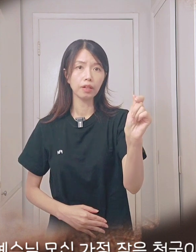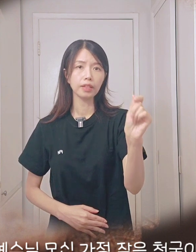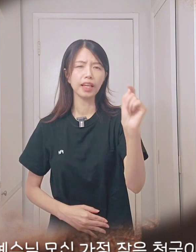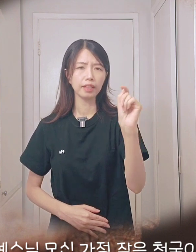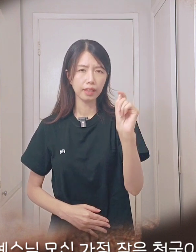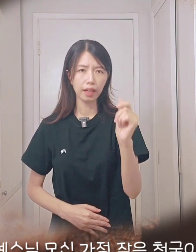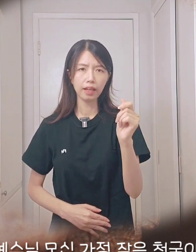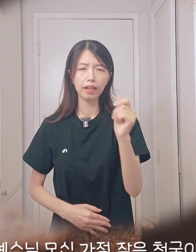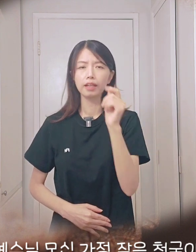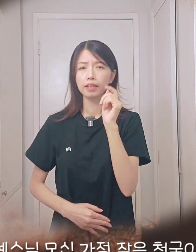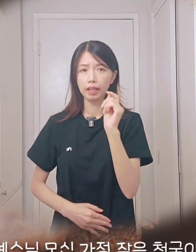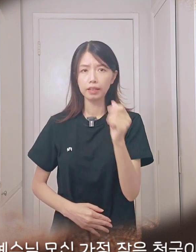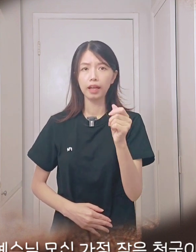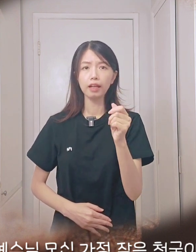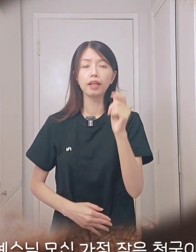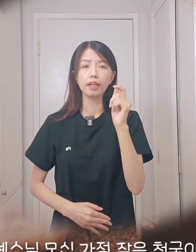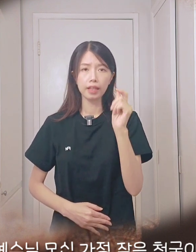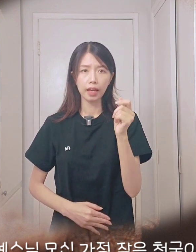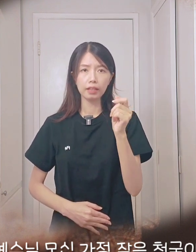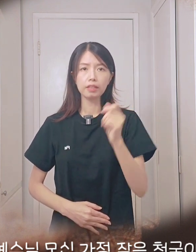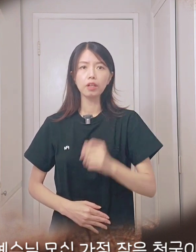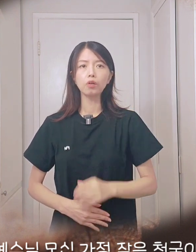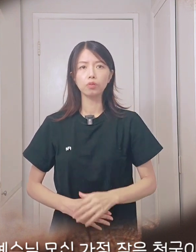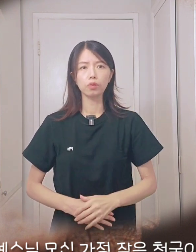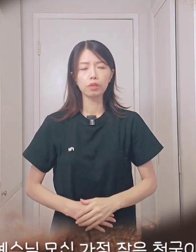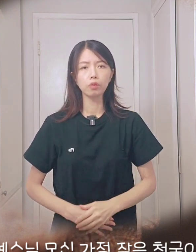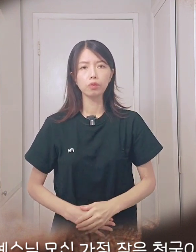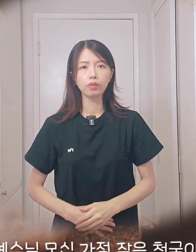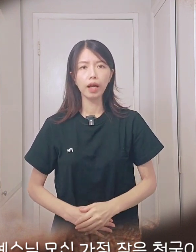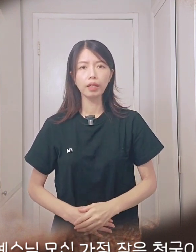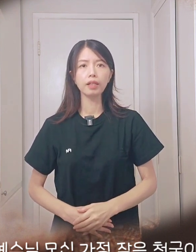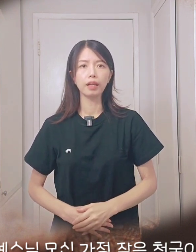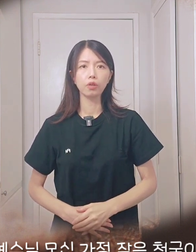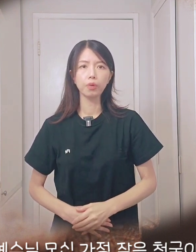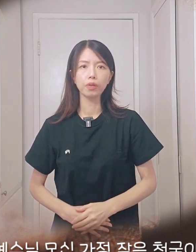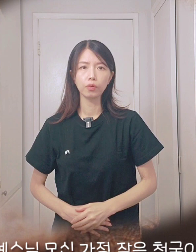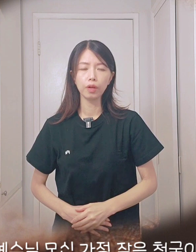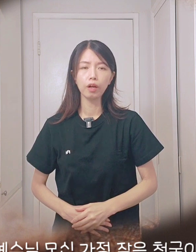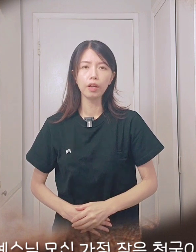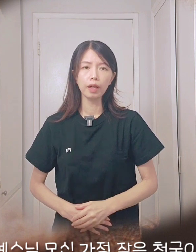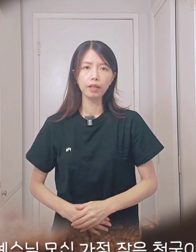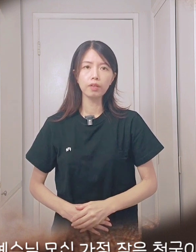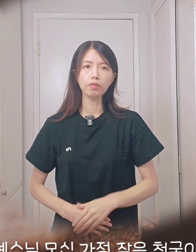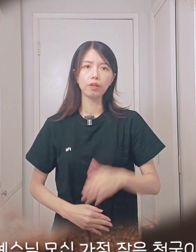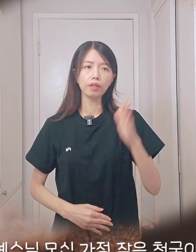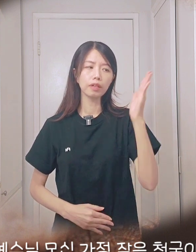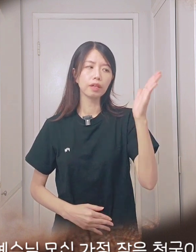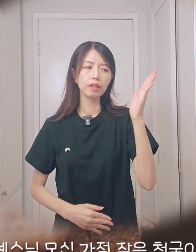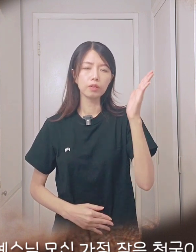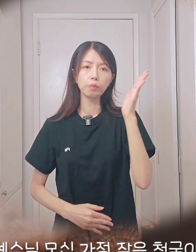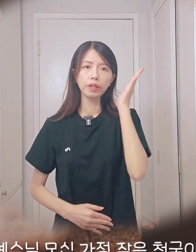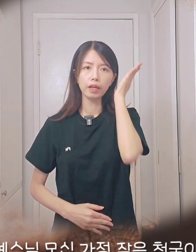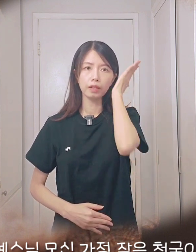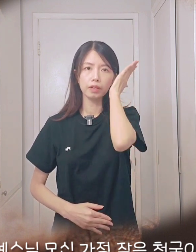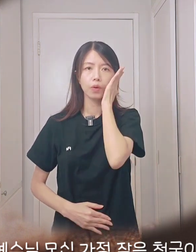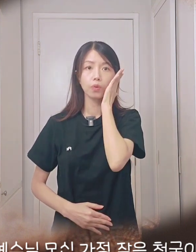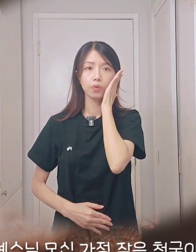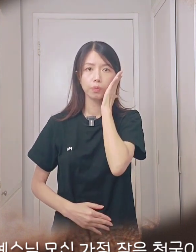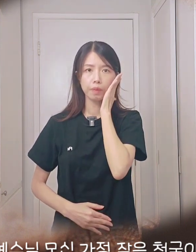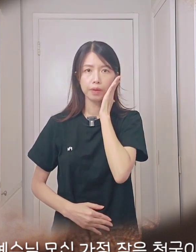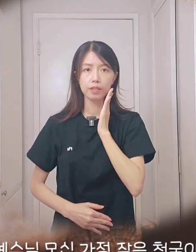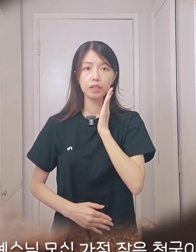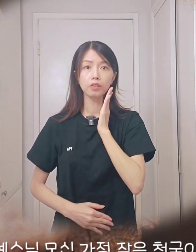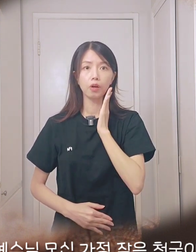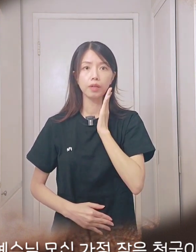돼요. 작다. 작은 천국. 천국은 하늘나라로 표현했고요. 하늘 수어는 이 손바닥을